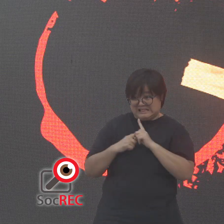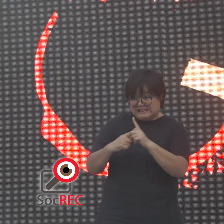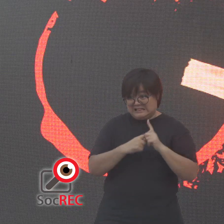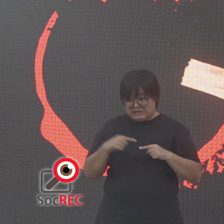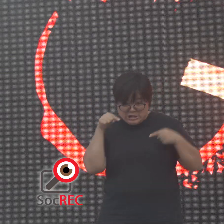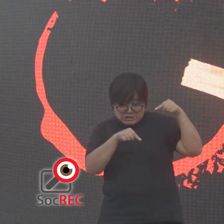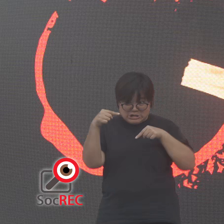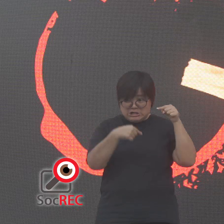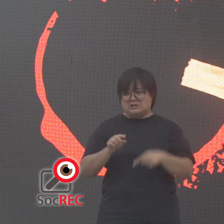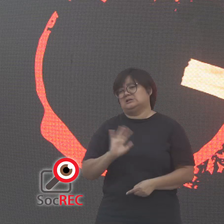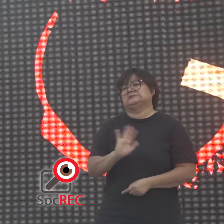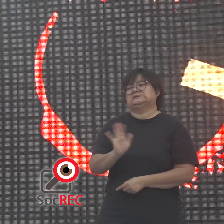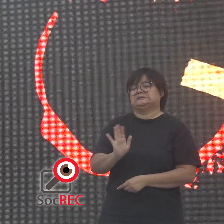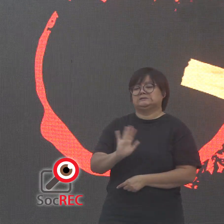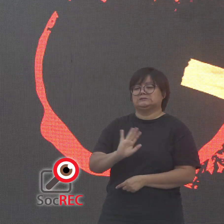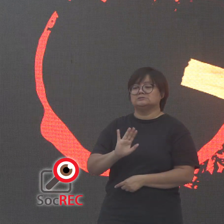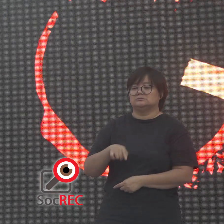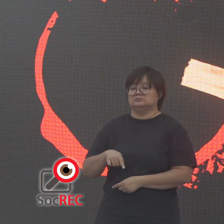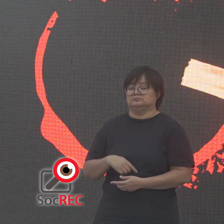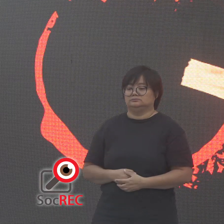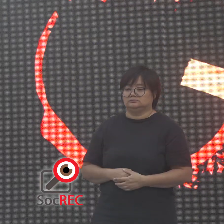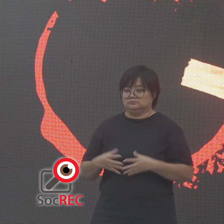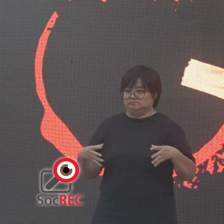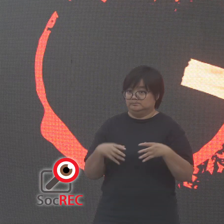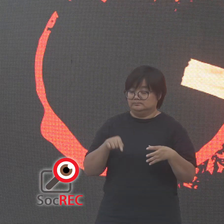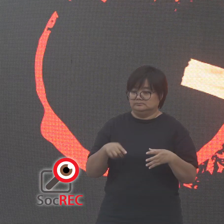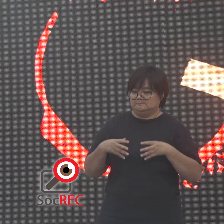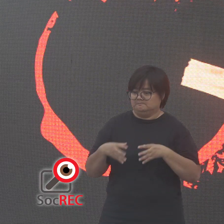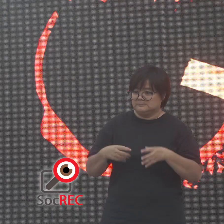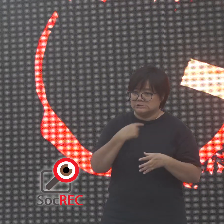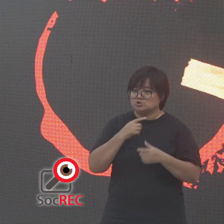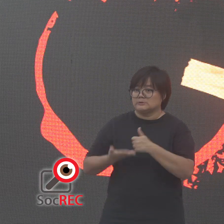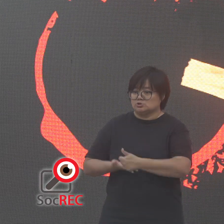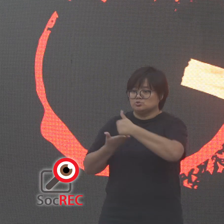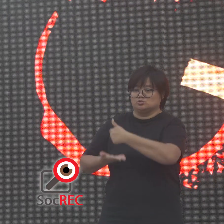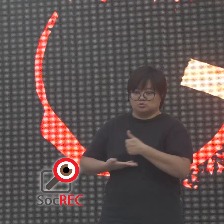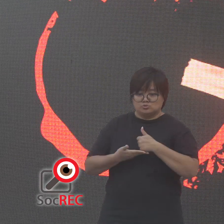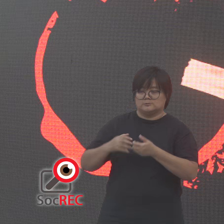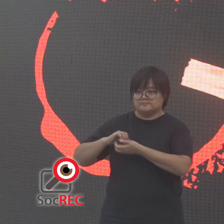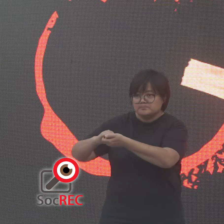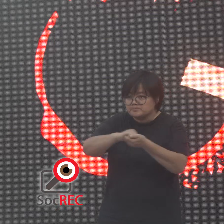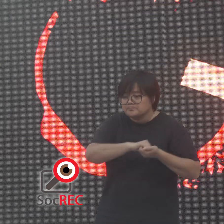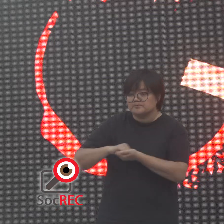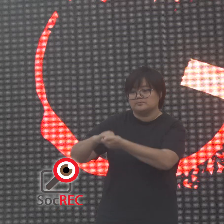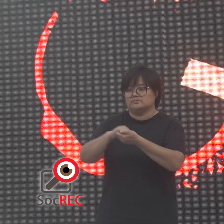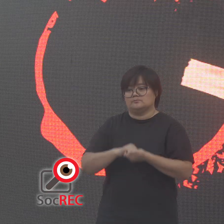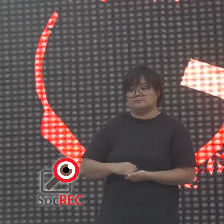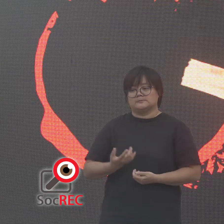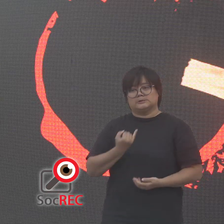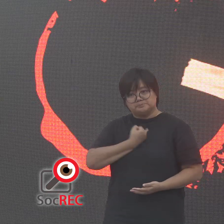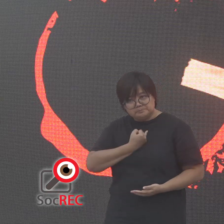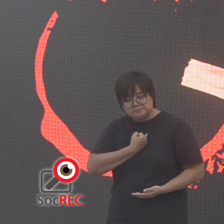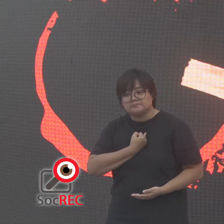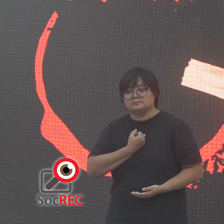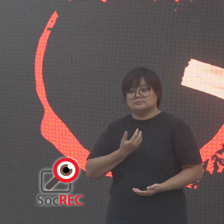道打逆境波，尊重、團結、謙遜，做好自己，就是不義法門。